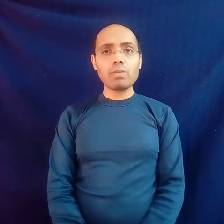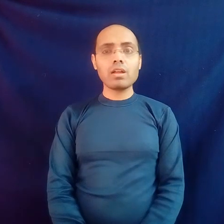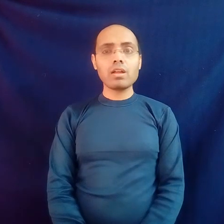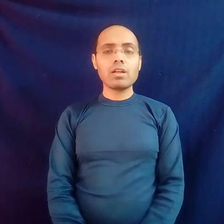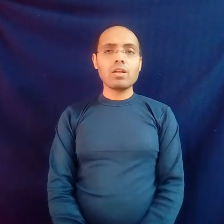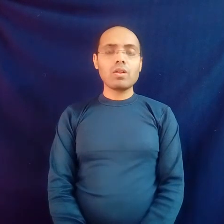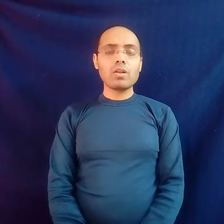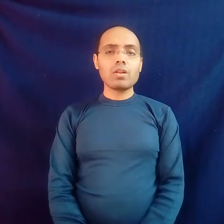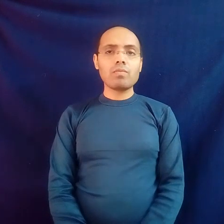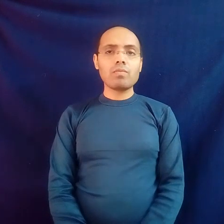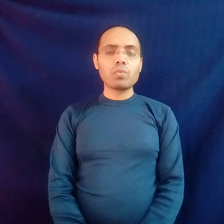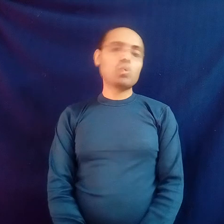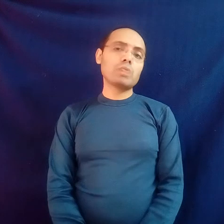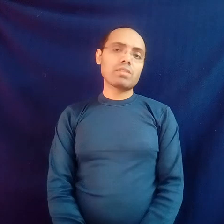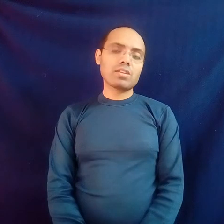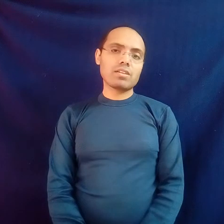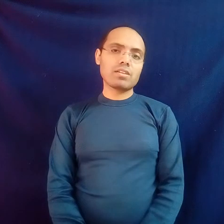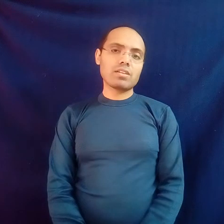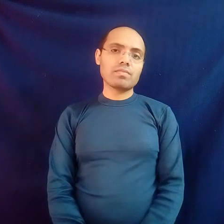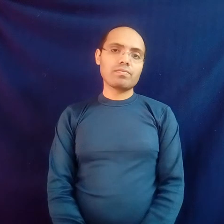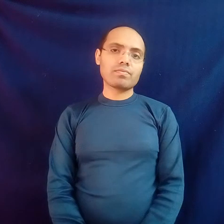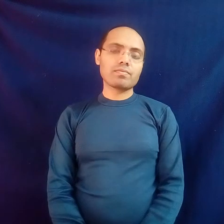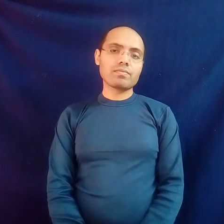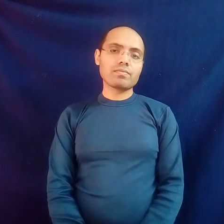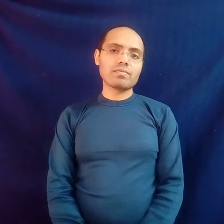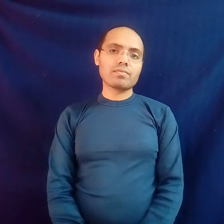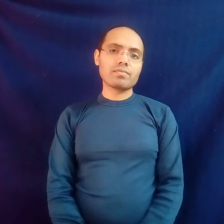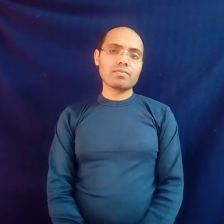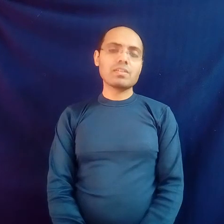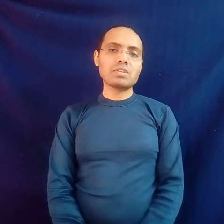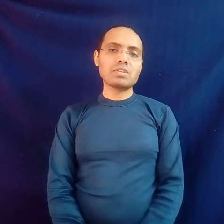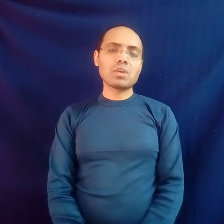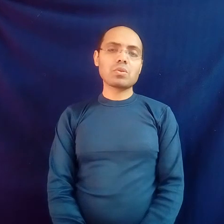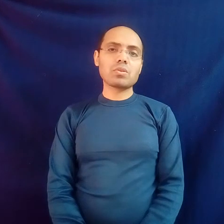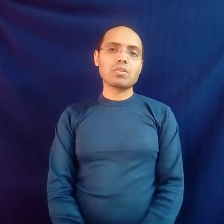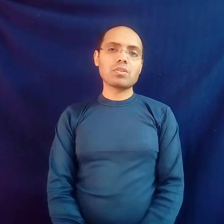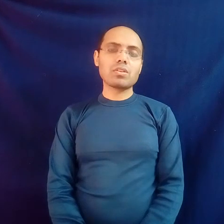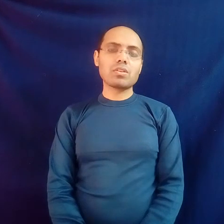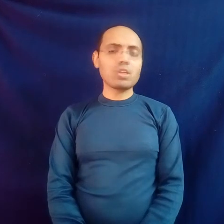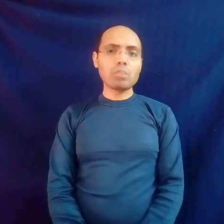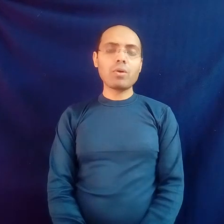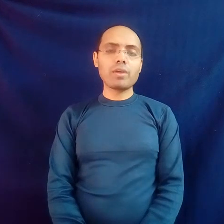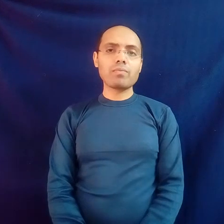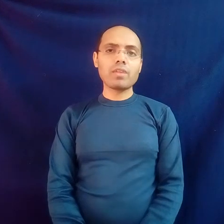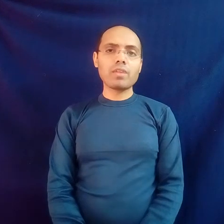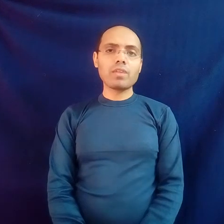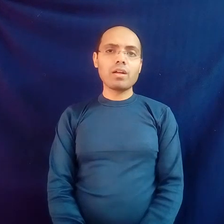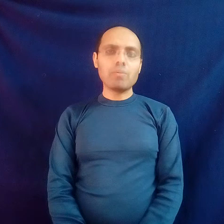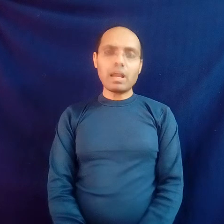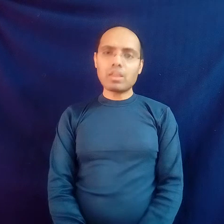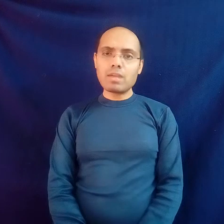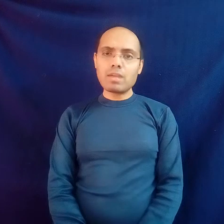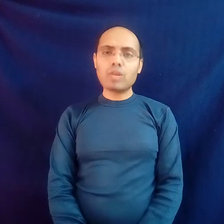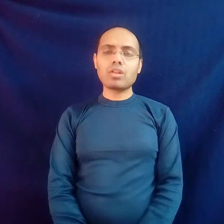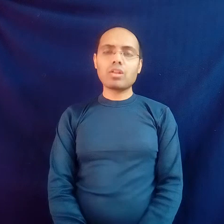में वो कुछ भी कर सकती है। जी हाँ दोस्तों, ये संभव है। मैंने ऐसे भी केसेस देखे